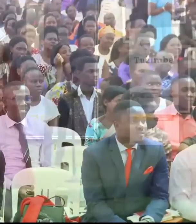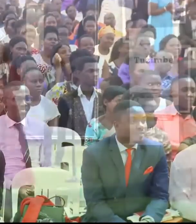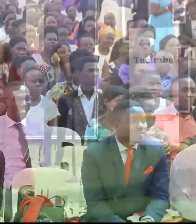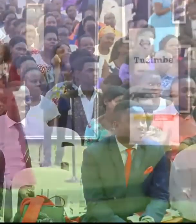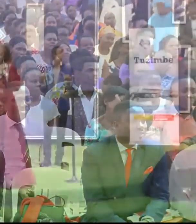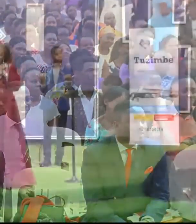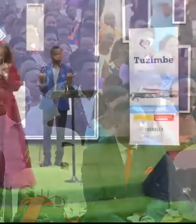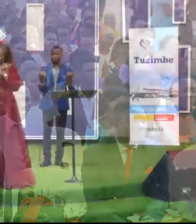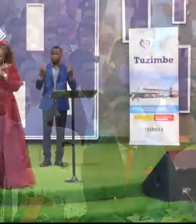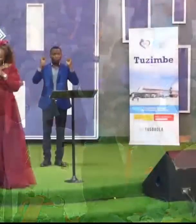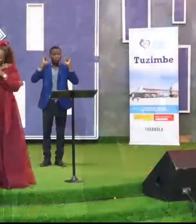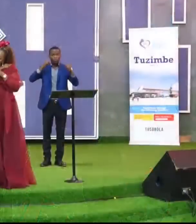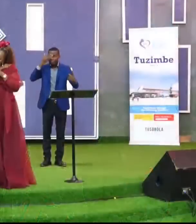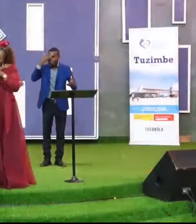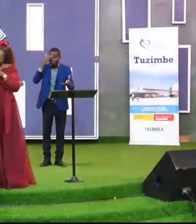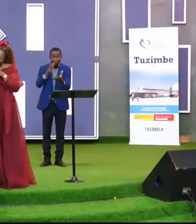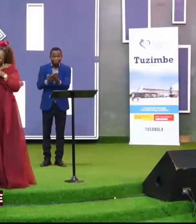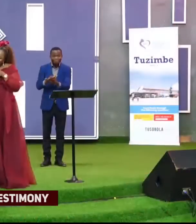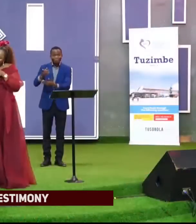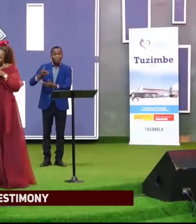Osobola okikiriza nti nyonsa.